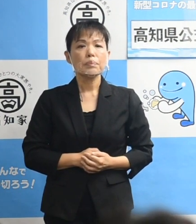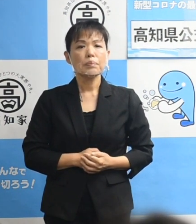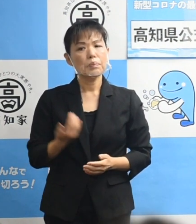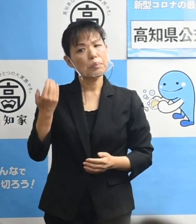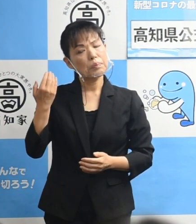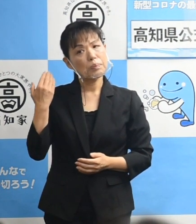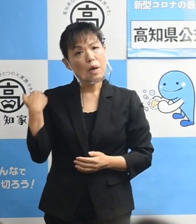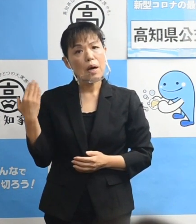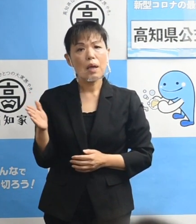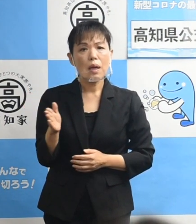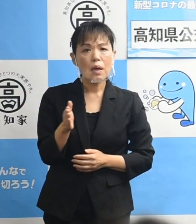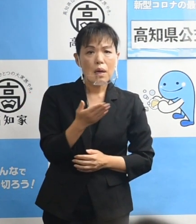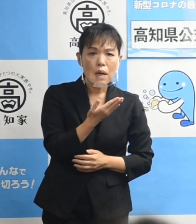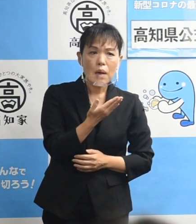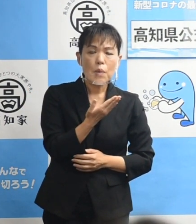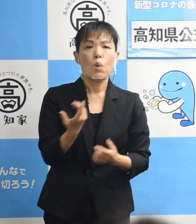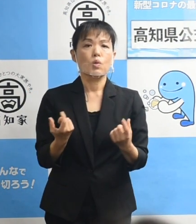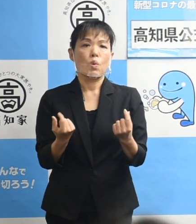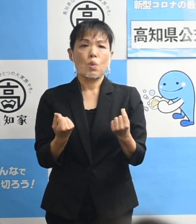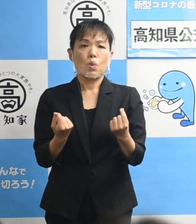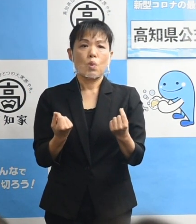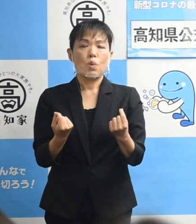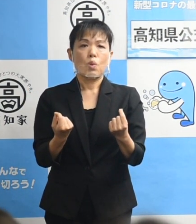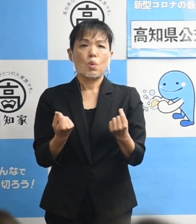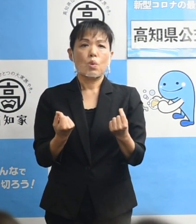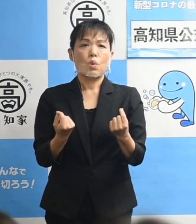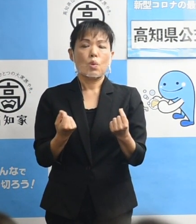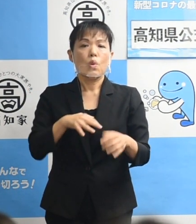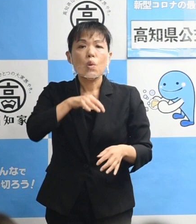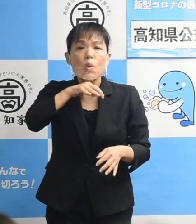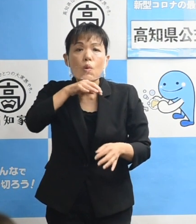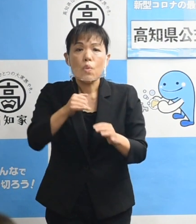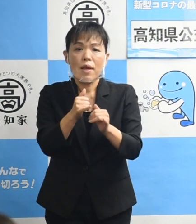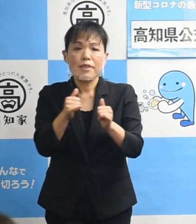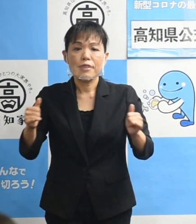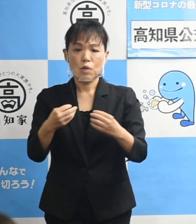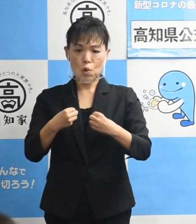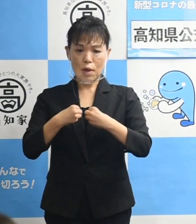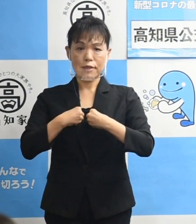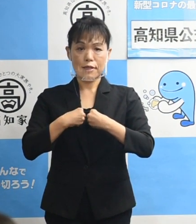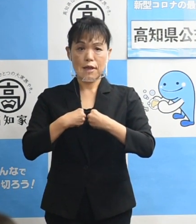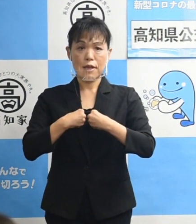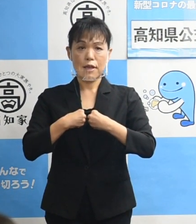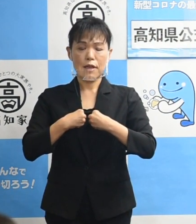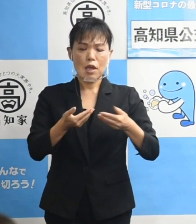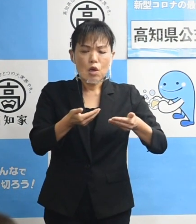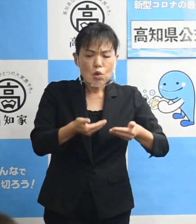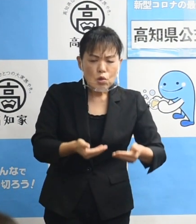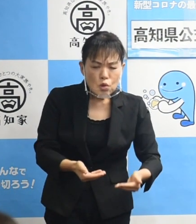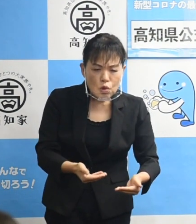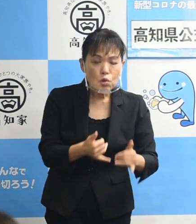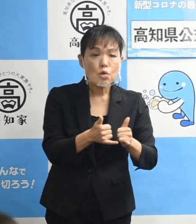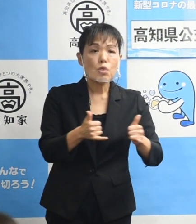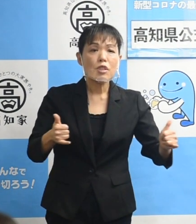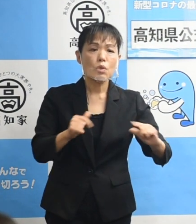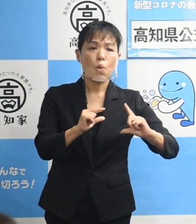傾向の文句の通りでありますが、高齢者の方々の感染ですとか重症者の出現割合、こ